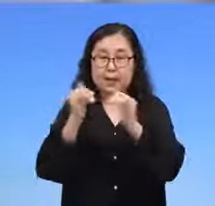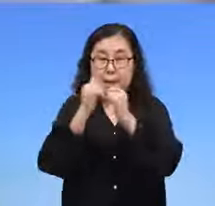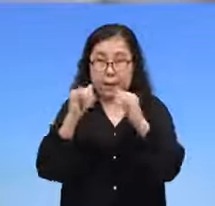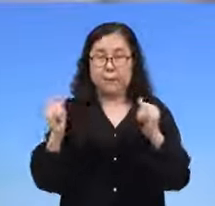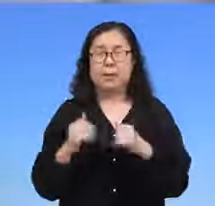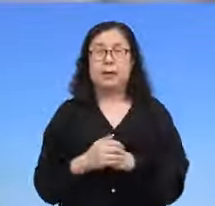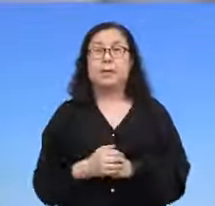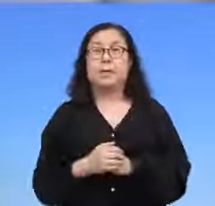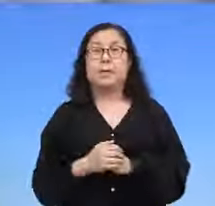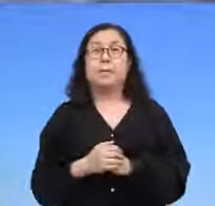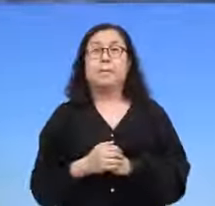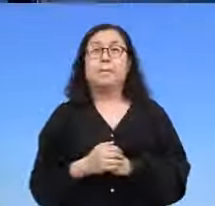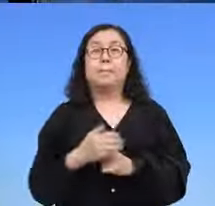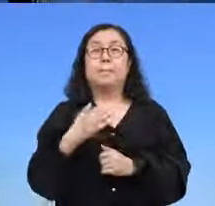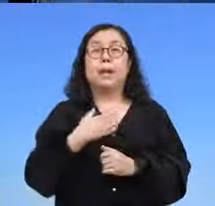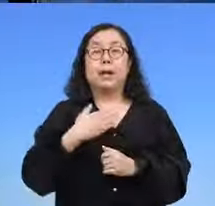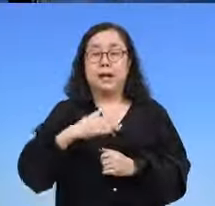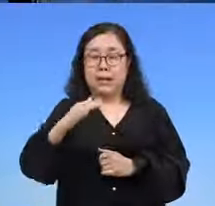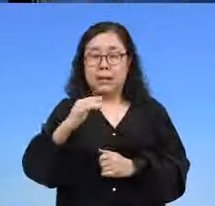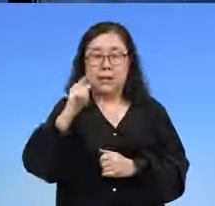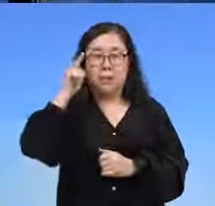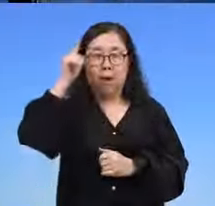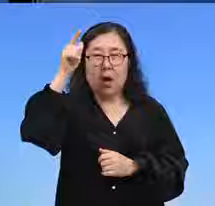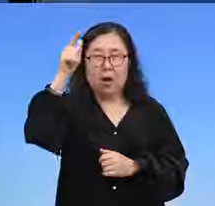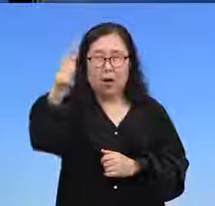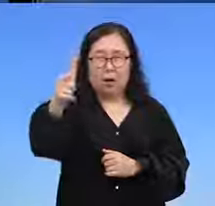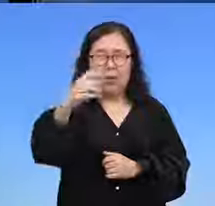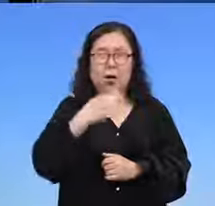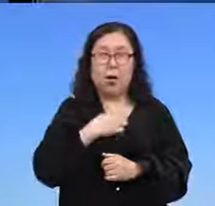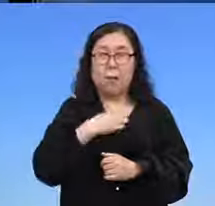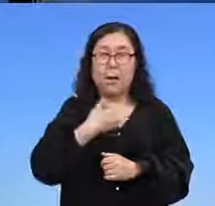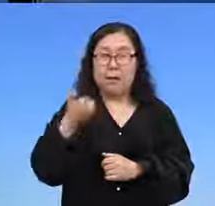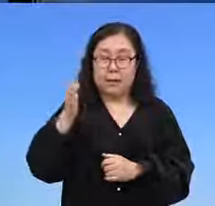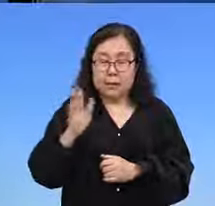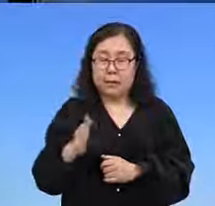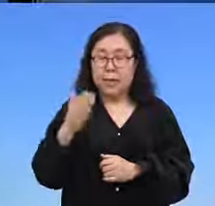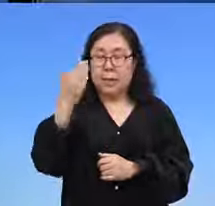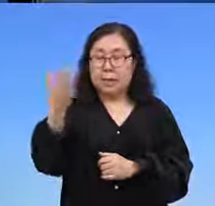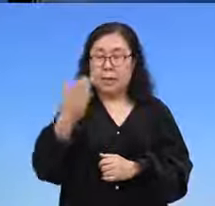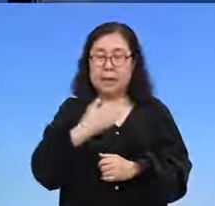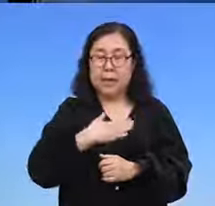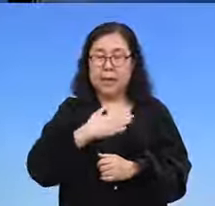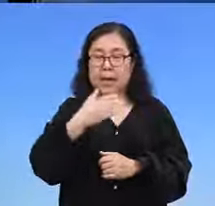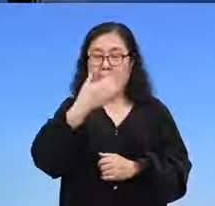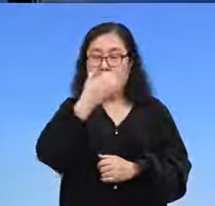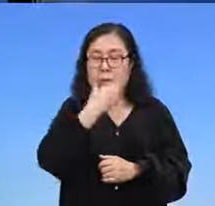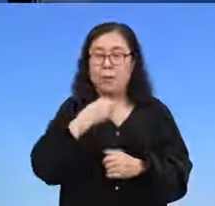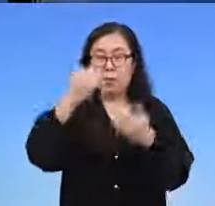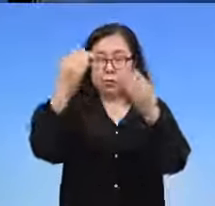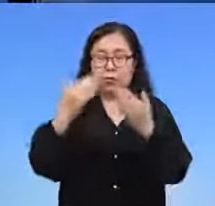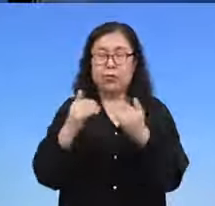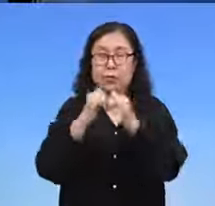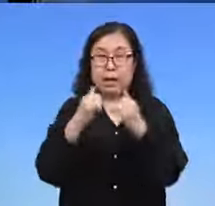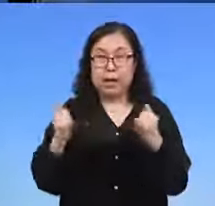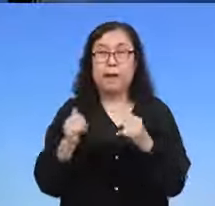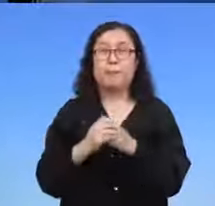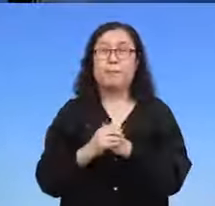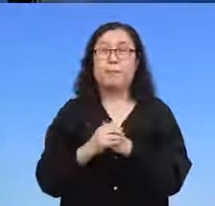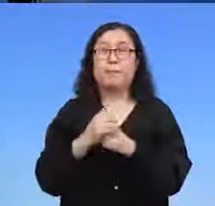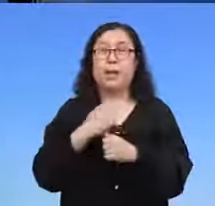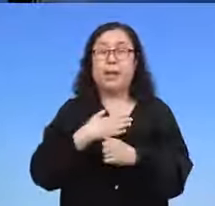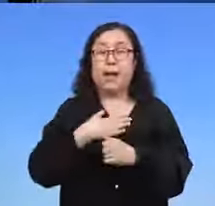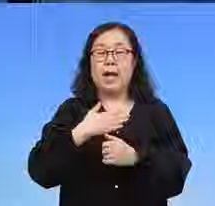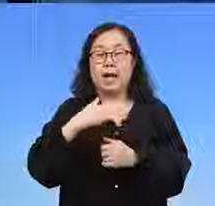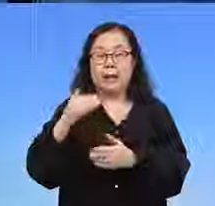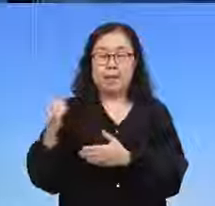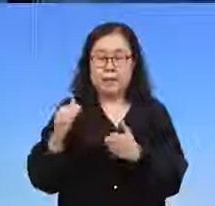그 다음 가사가 이렇습니다. 내가 가는 길이 험하고 멀지라도 그대 내게 행복을 주는 사람.